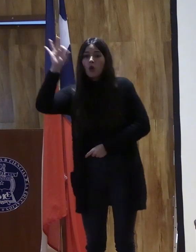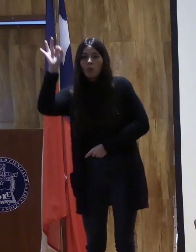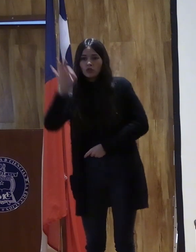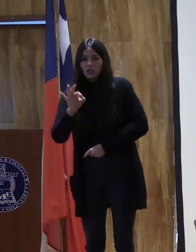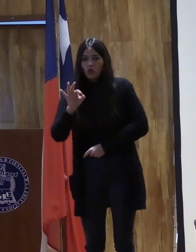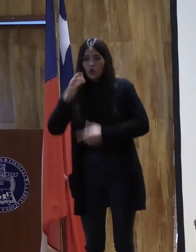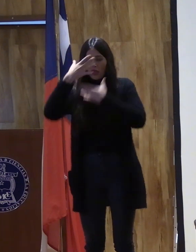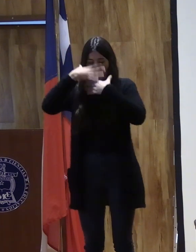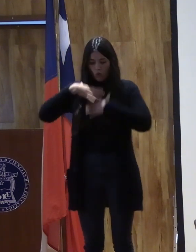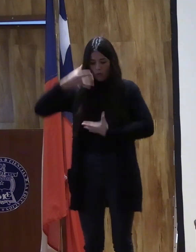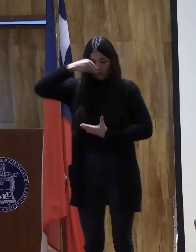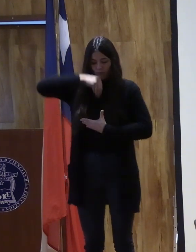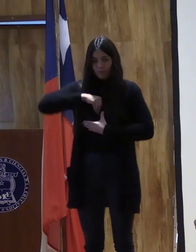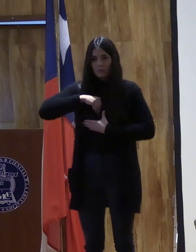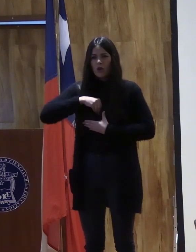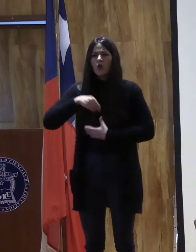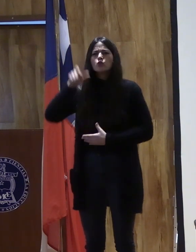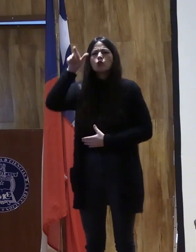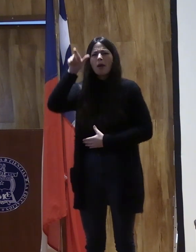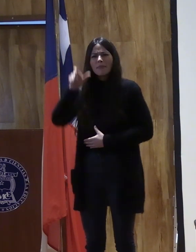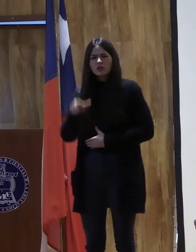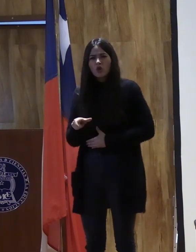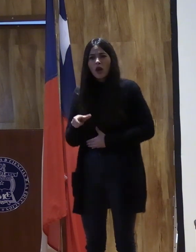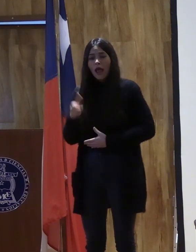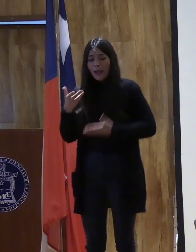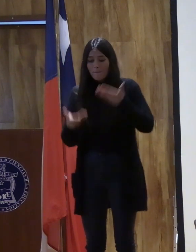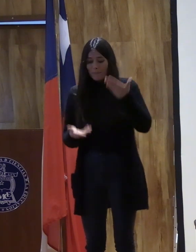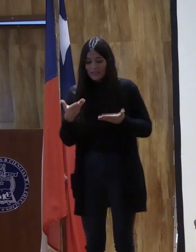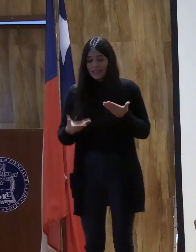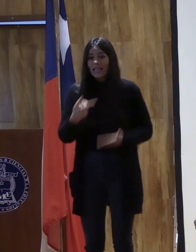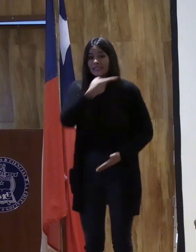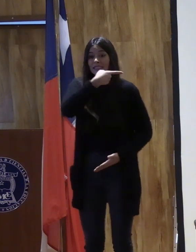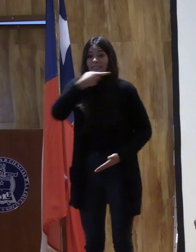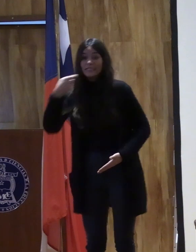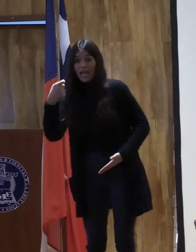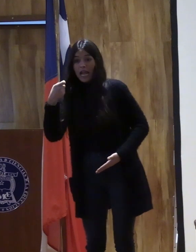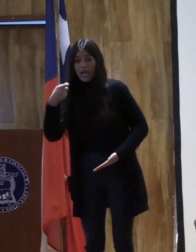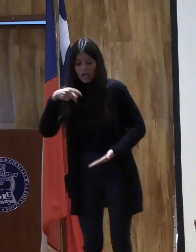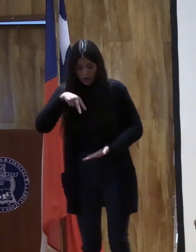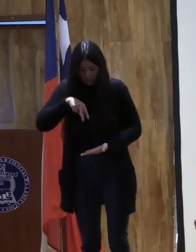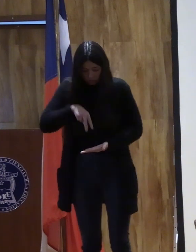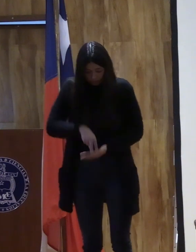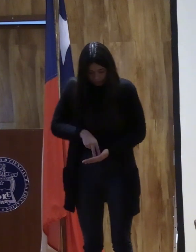cuerpo. Es decir, una persona que pese 100 kilos, hagámosla fácil,